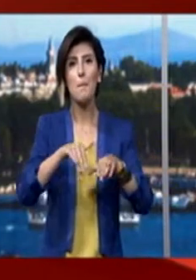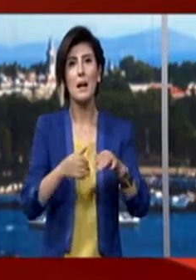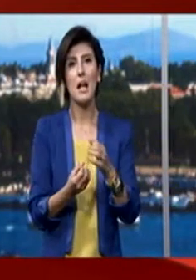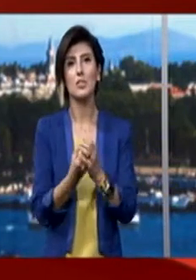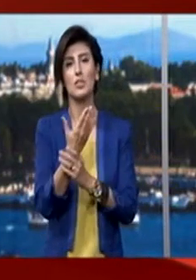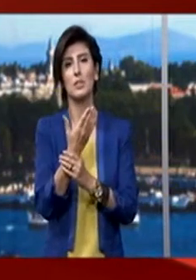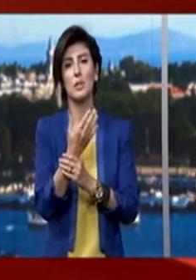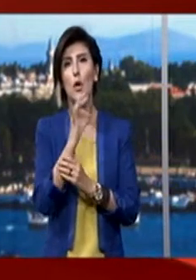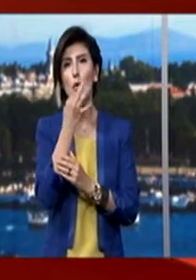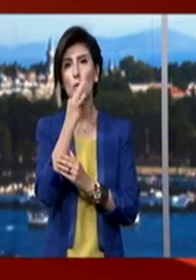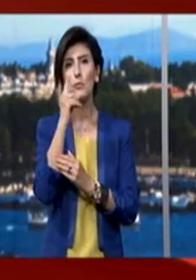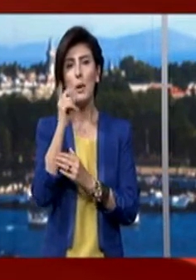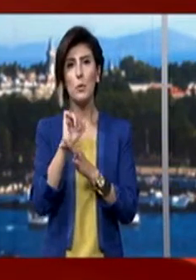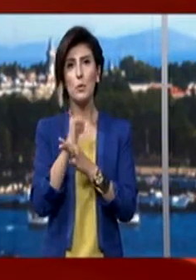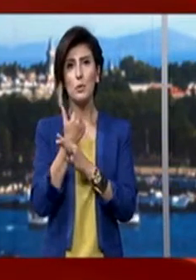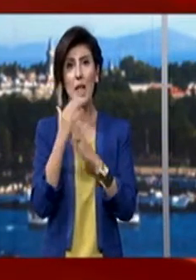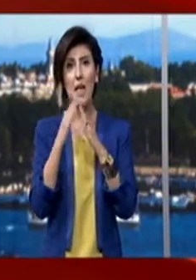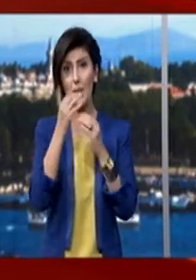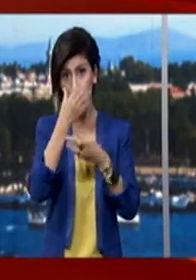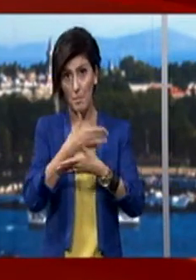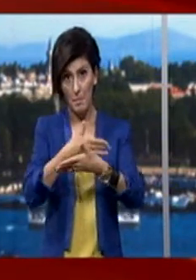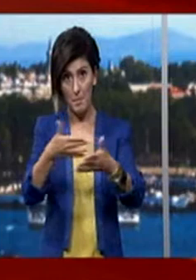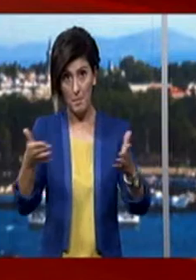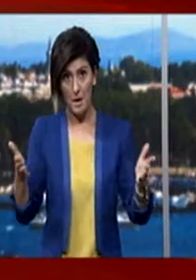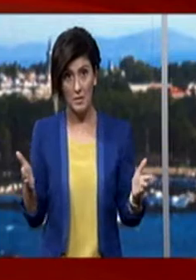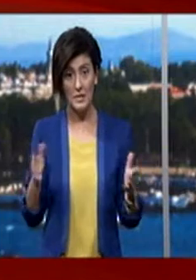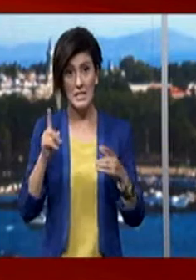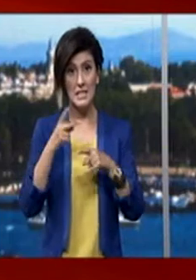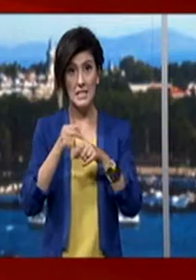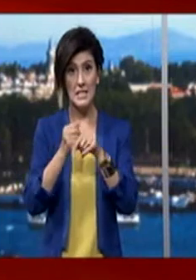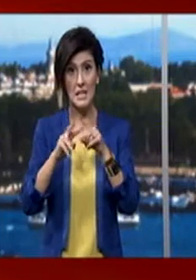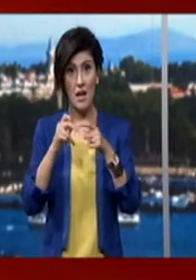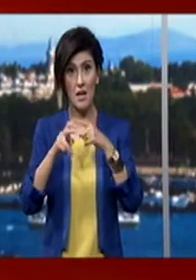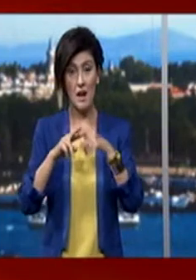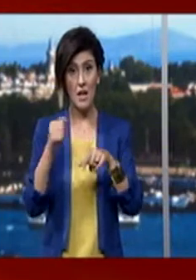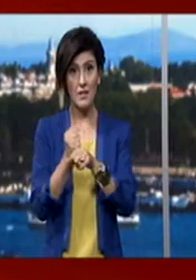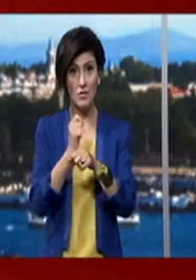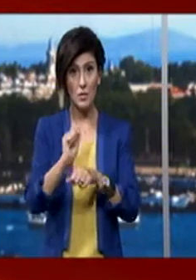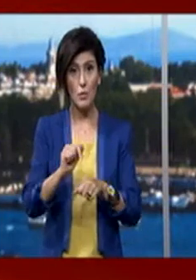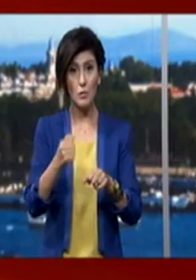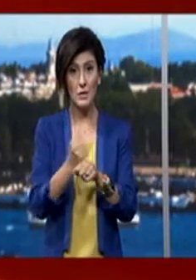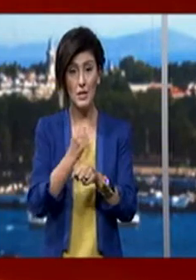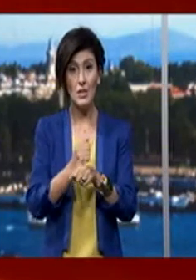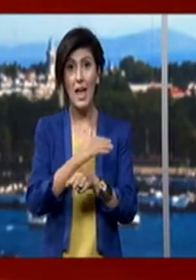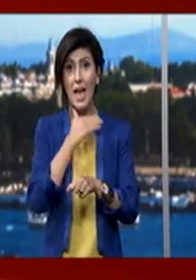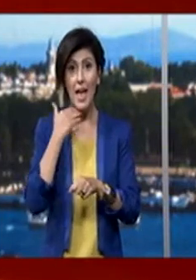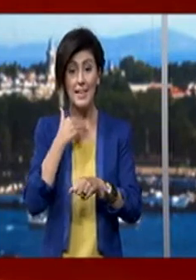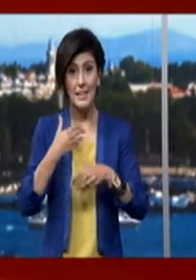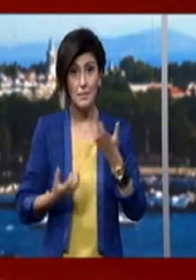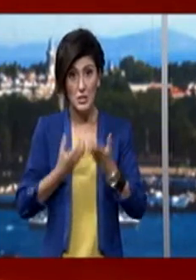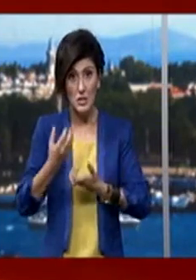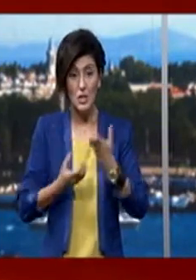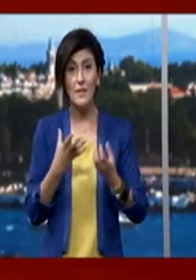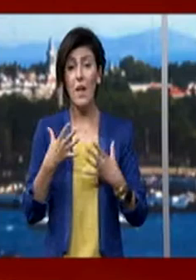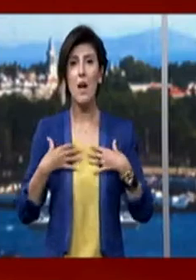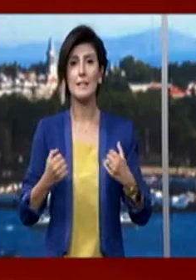Gümüşhaneli bir usta evinin bahçesinde kurduğu atölyede ızgara taşları yapıyor. Bu taşta pişen etler daha sağlıklı ve daha